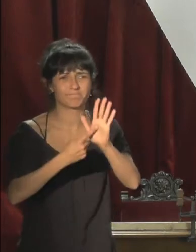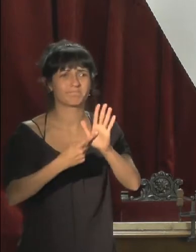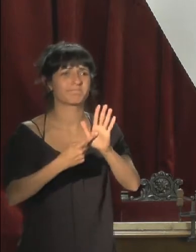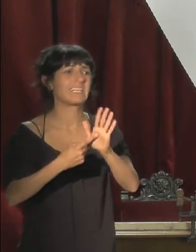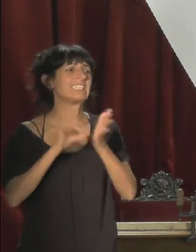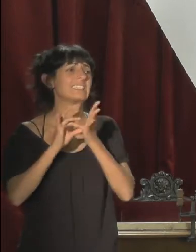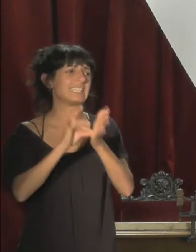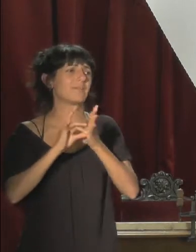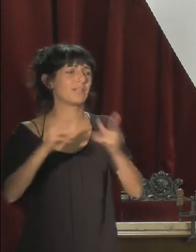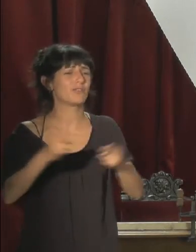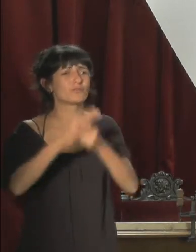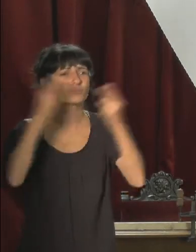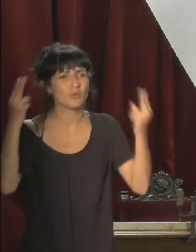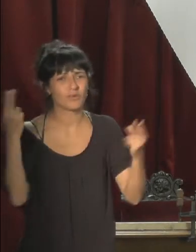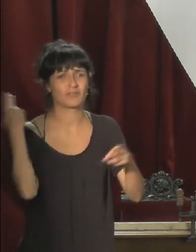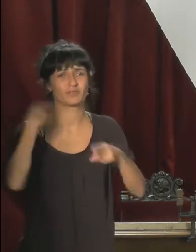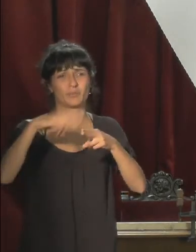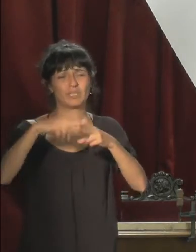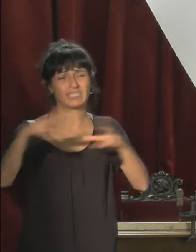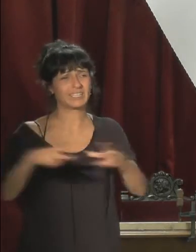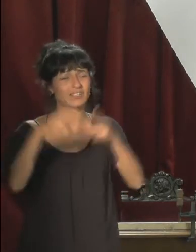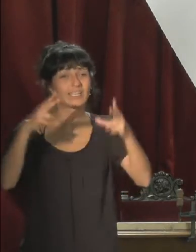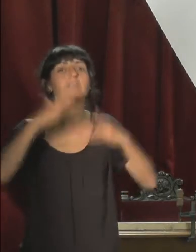políticas sociais reais.